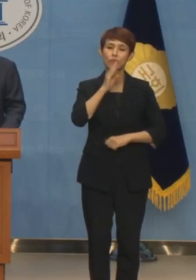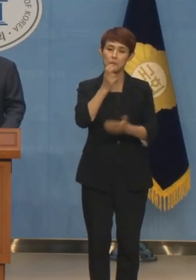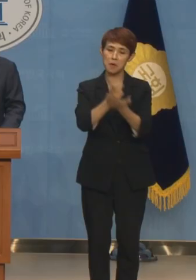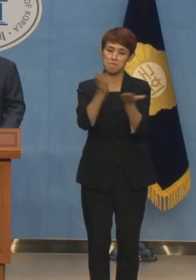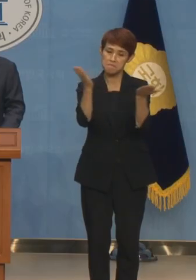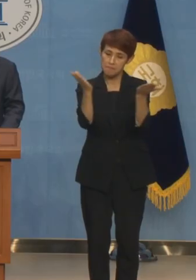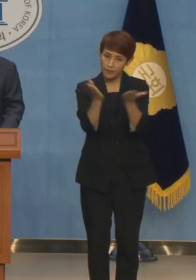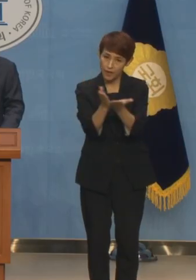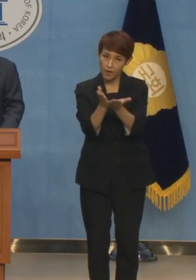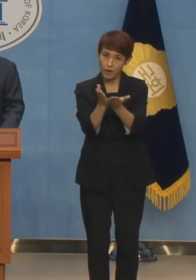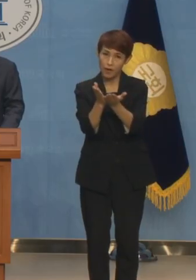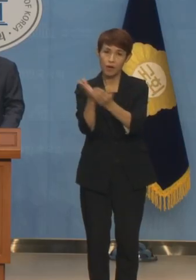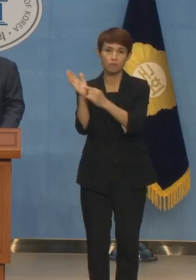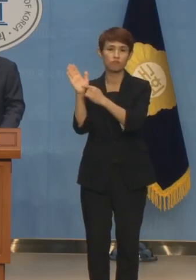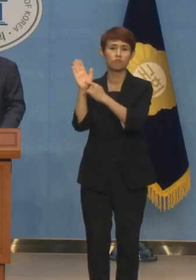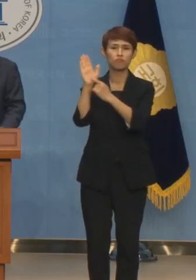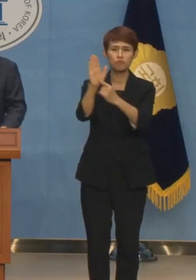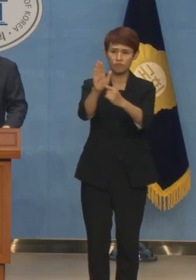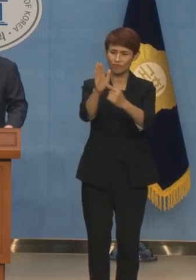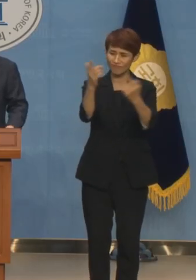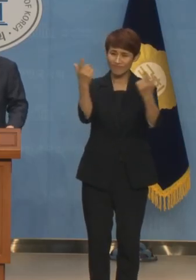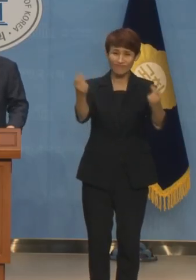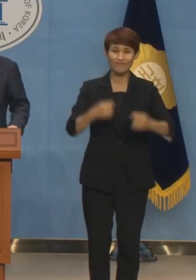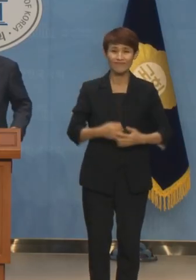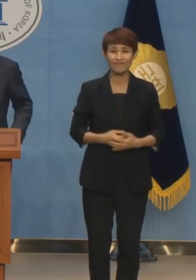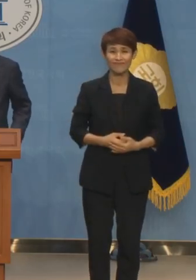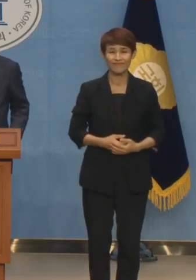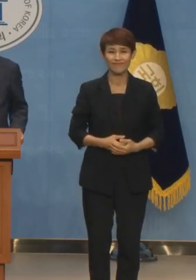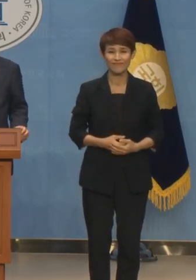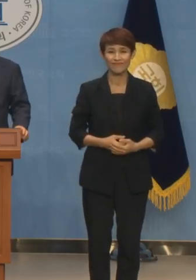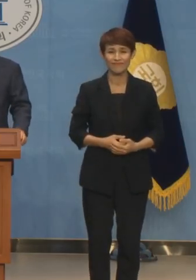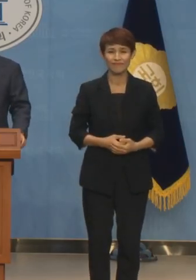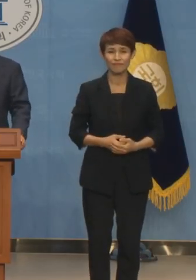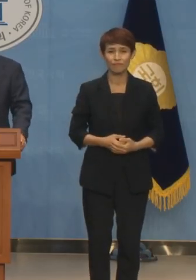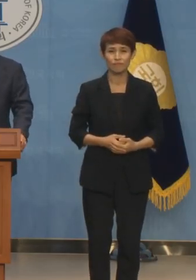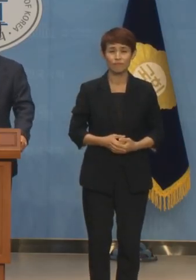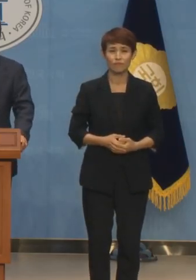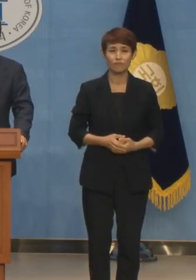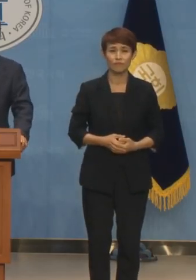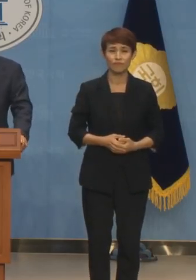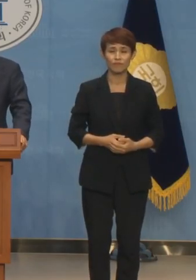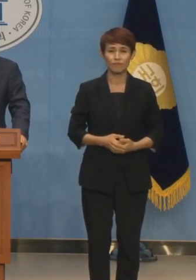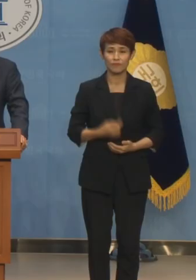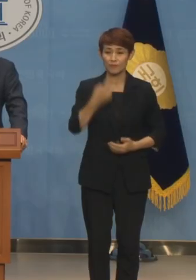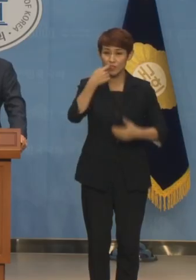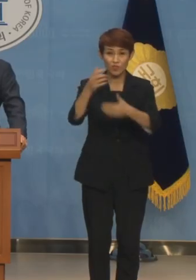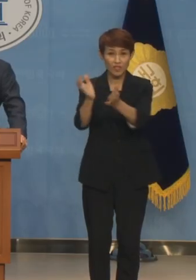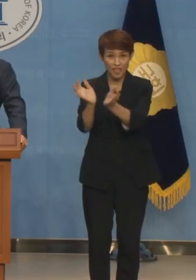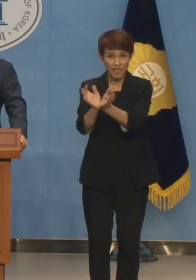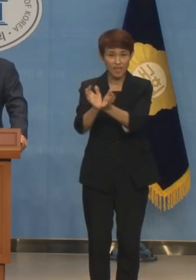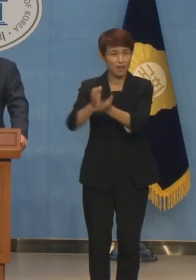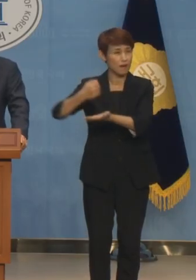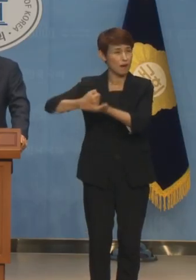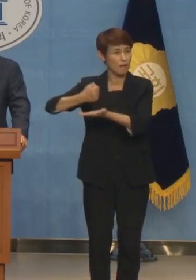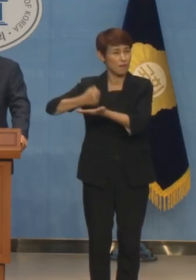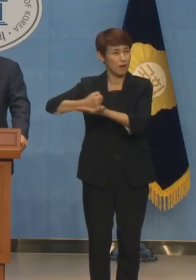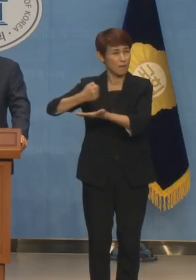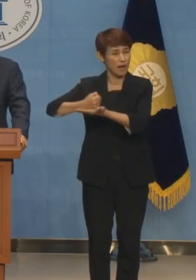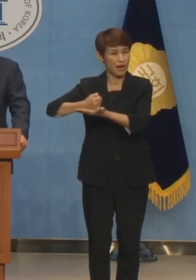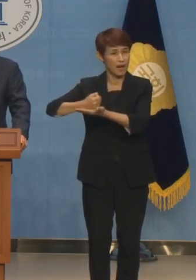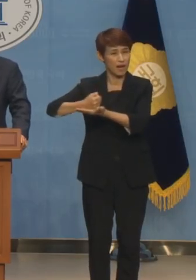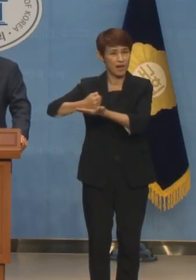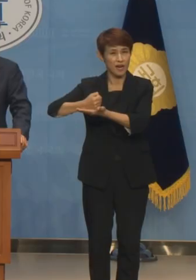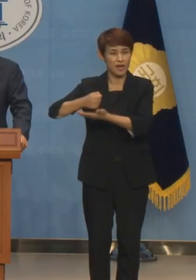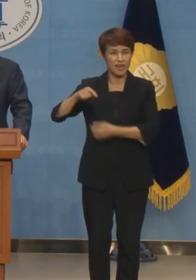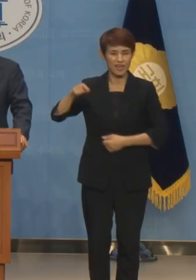정당성을 공개적으로 인정한 것입니다. 그렇다면 기존 민주당의 여러 주장은 스스로 전면 철회